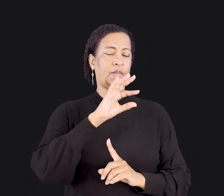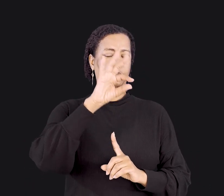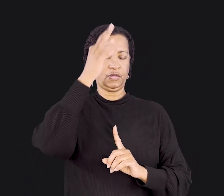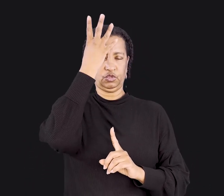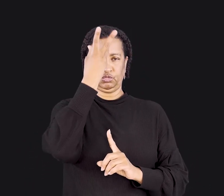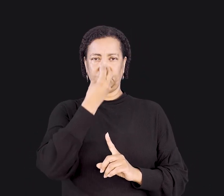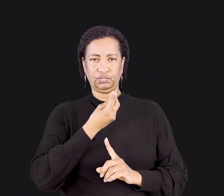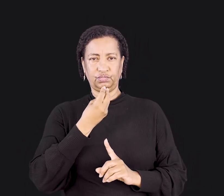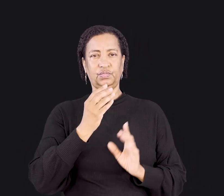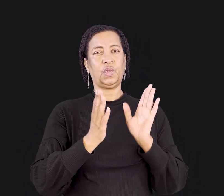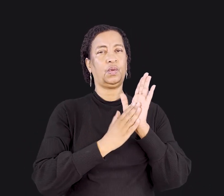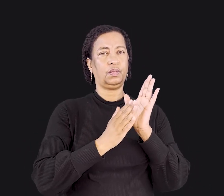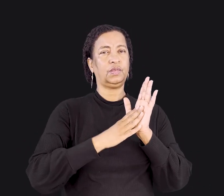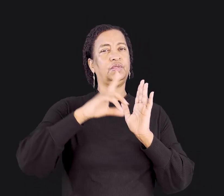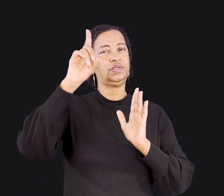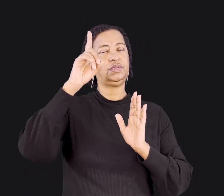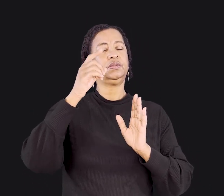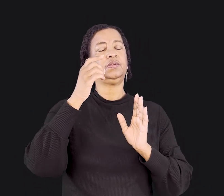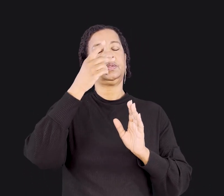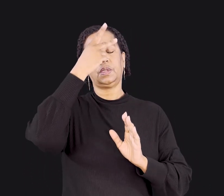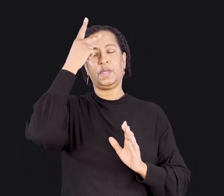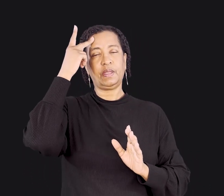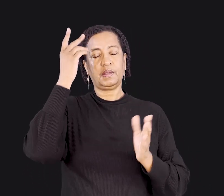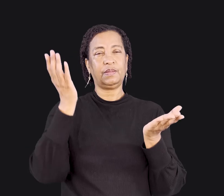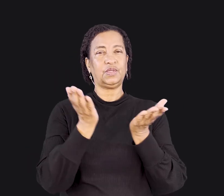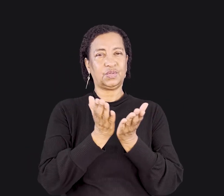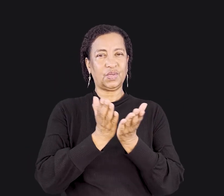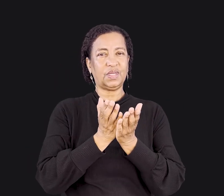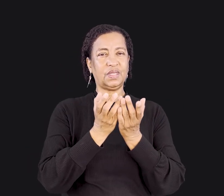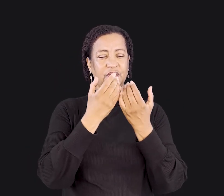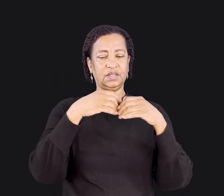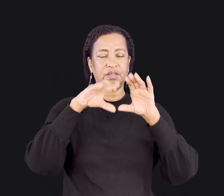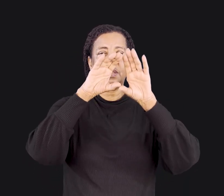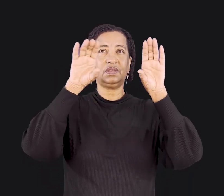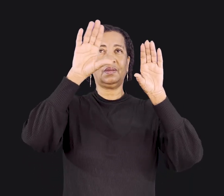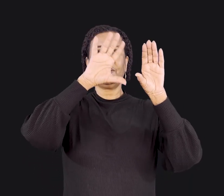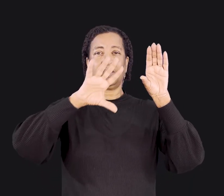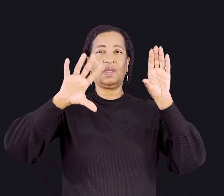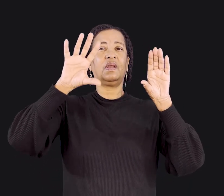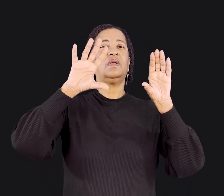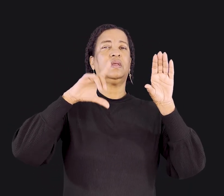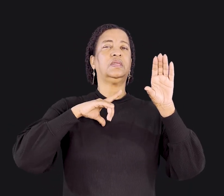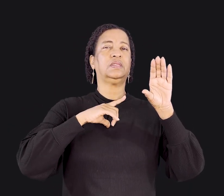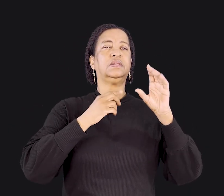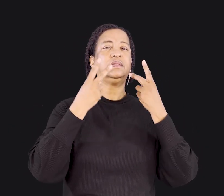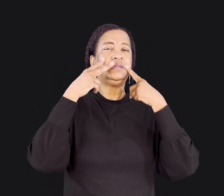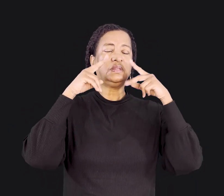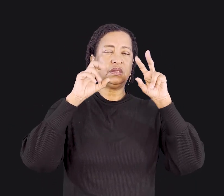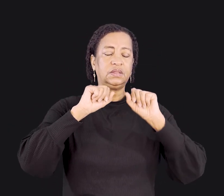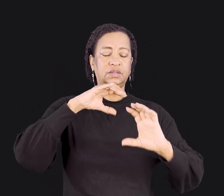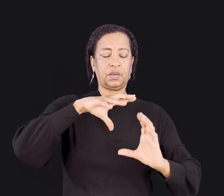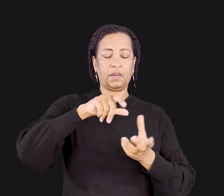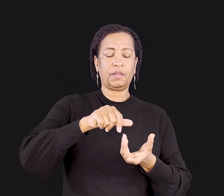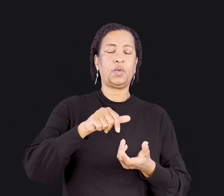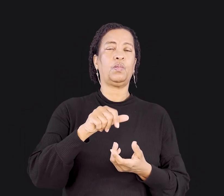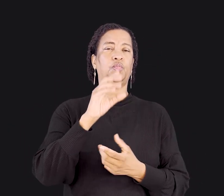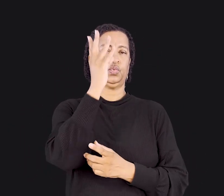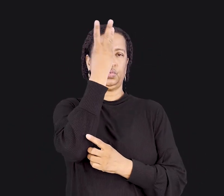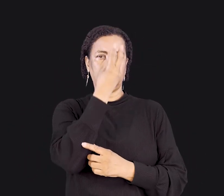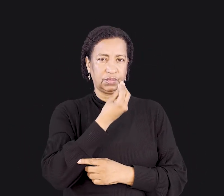de Deus é que o crente em Jesus Cristo na dimensão celestial seja uma testemunha para o mundo espiritual. De acordo com Paulo,